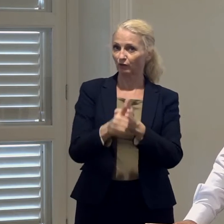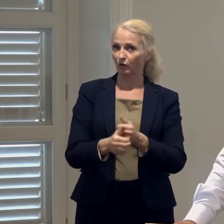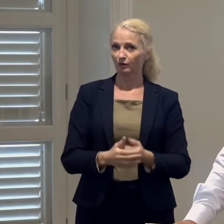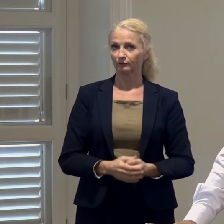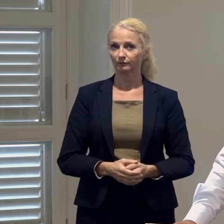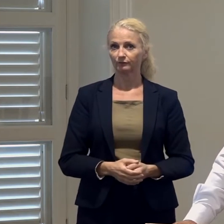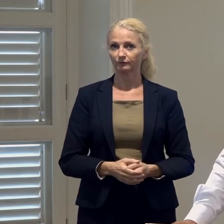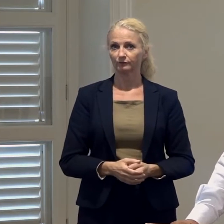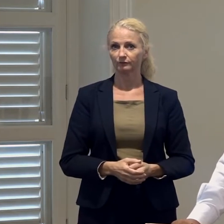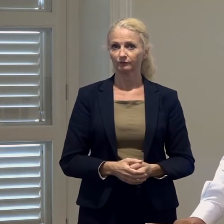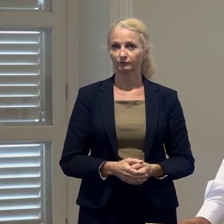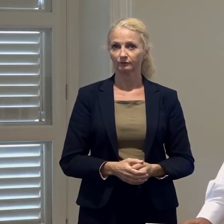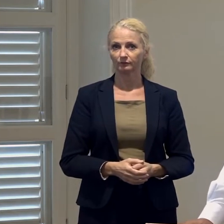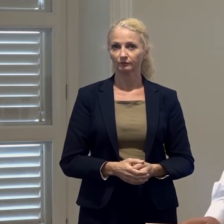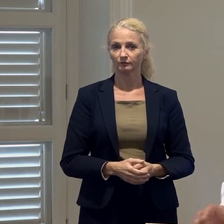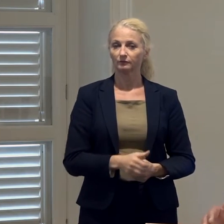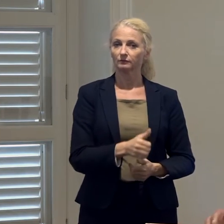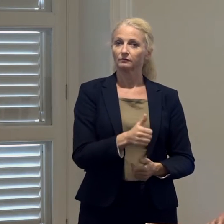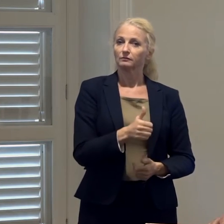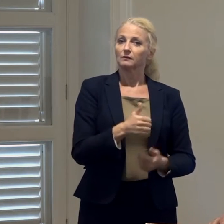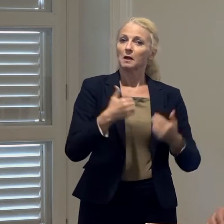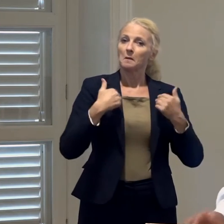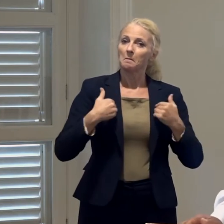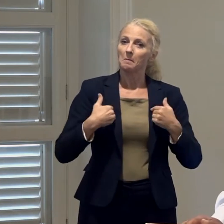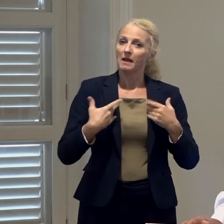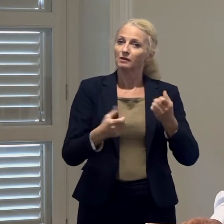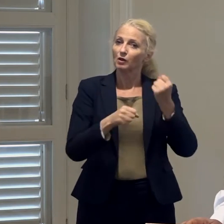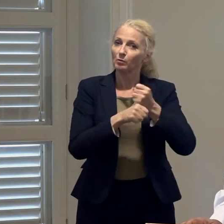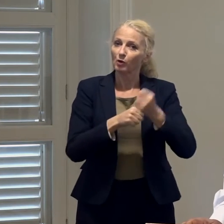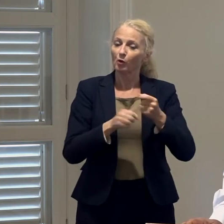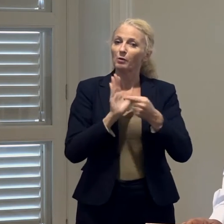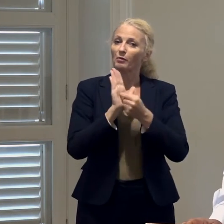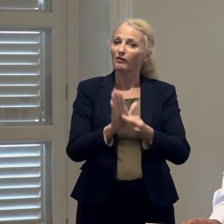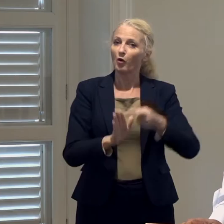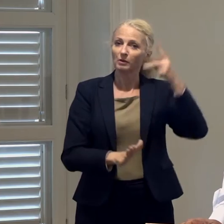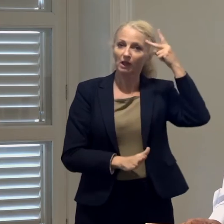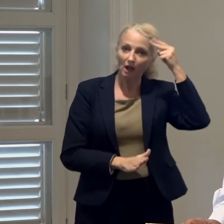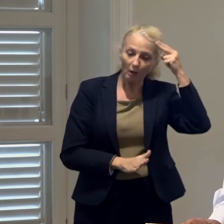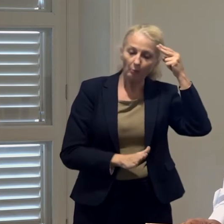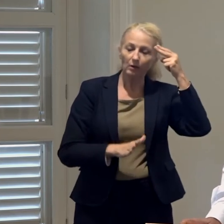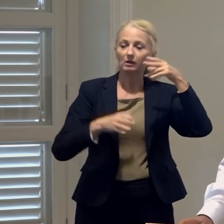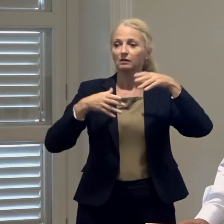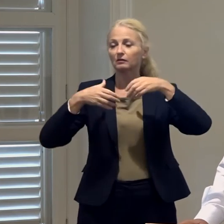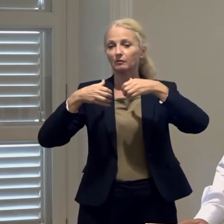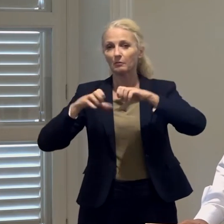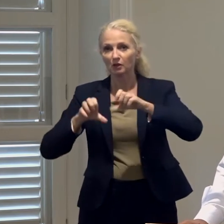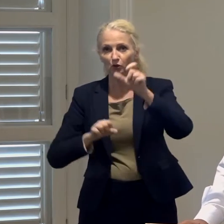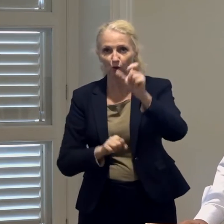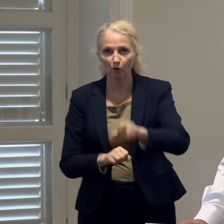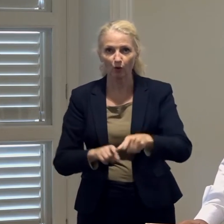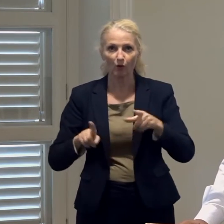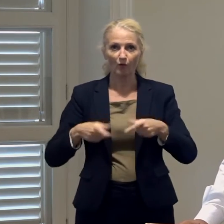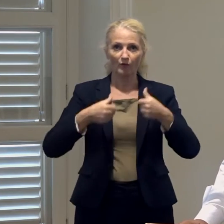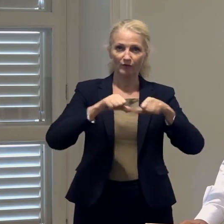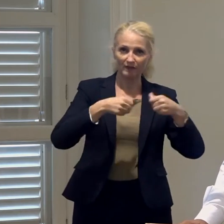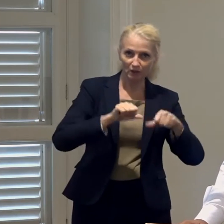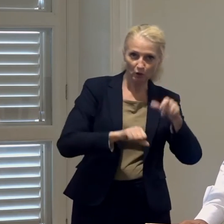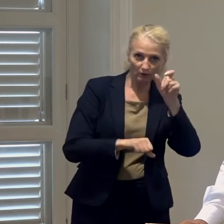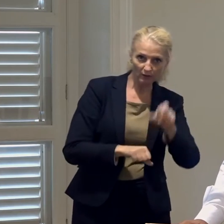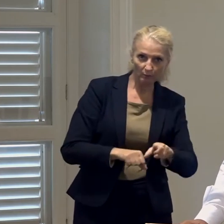Alle beoefenaren van contactberoepen, zoals kappers, masseurs, fysiotherapeuten, moeten op hun werk een mondkapje